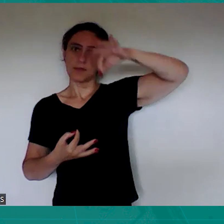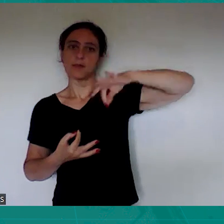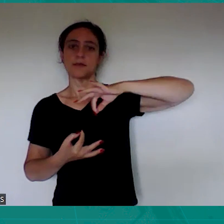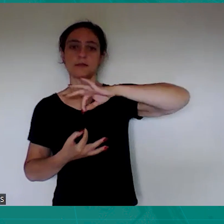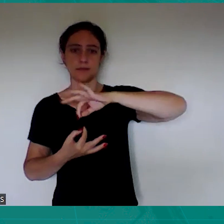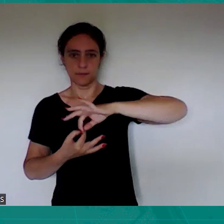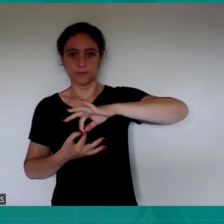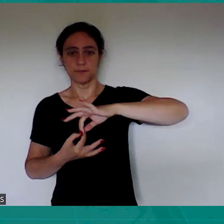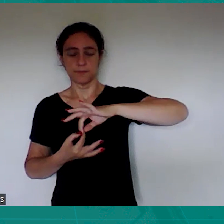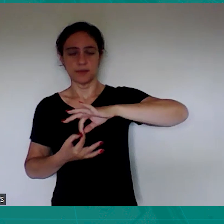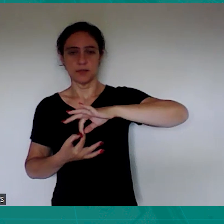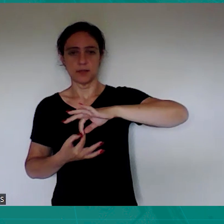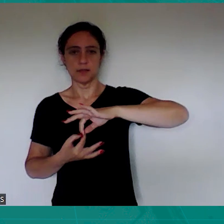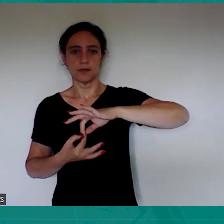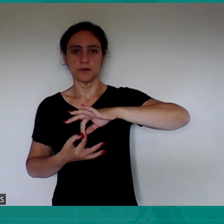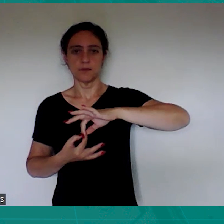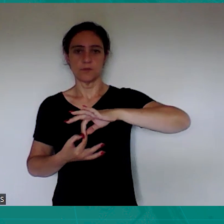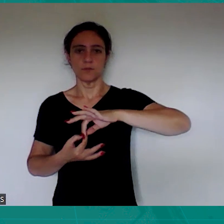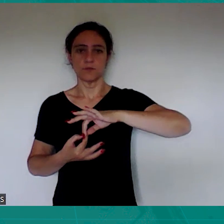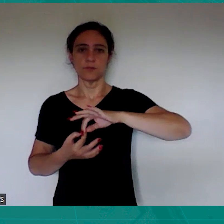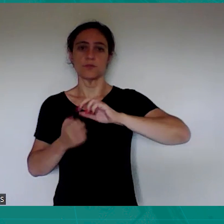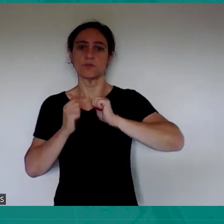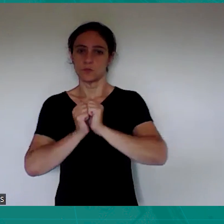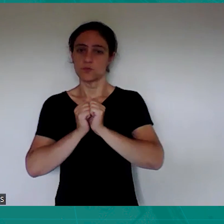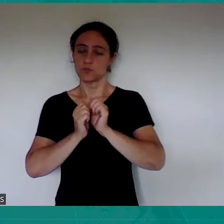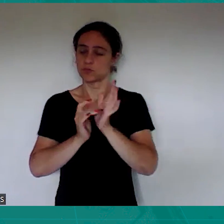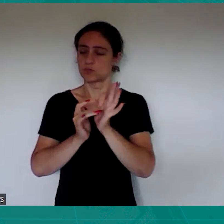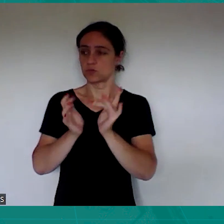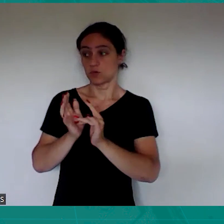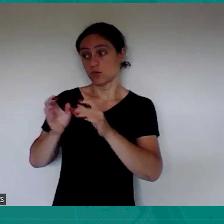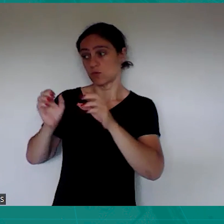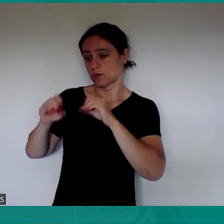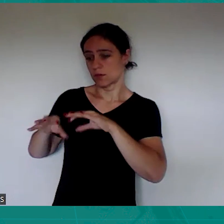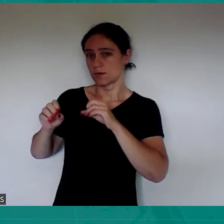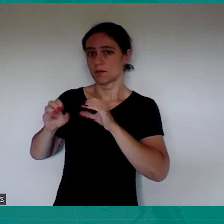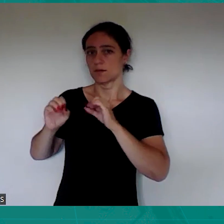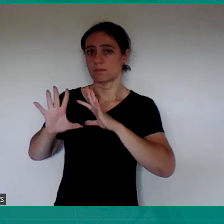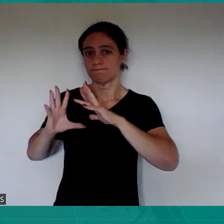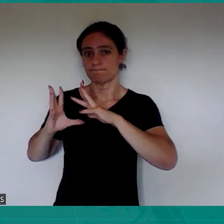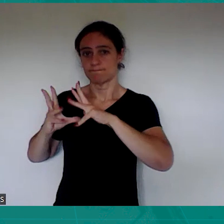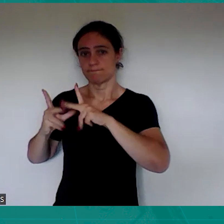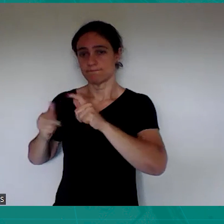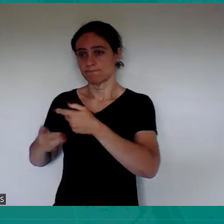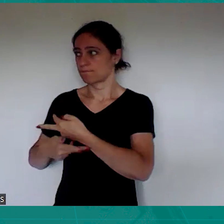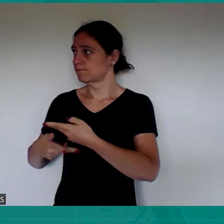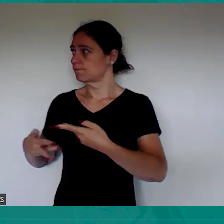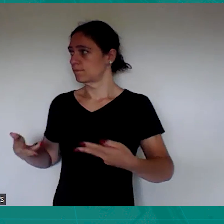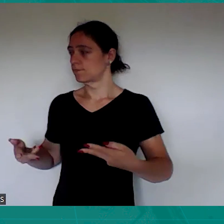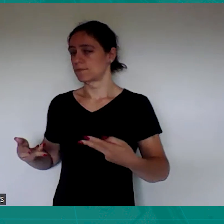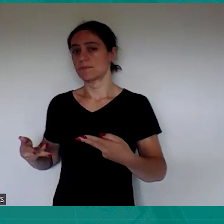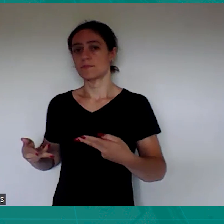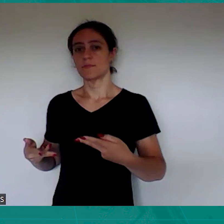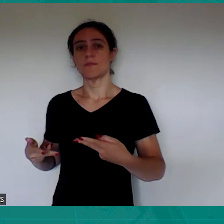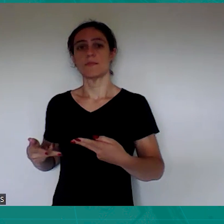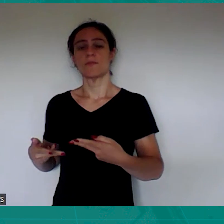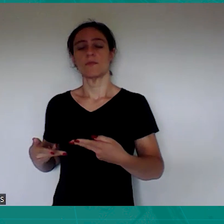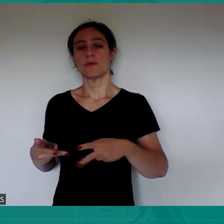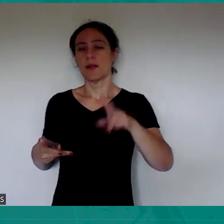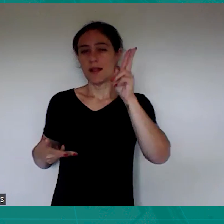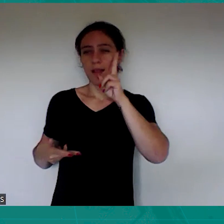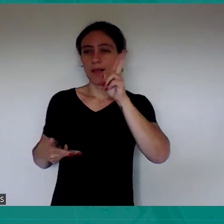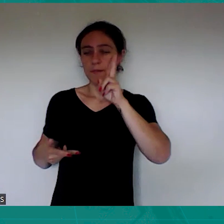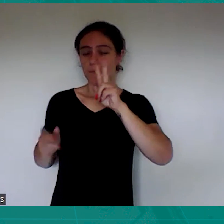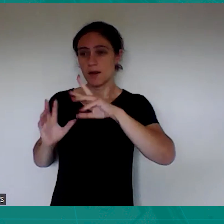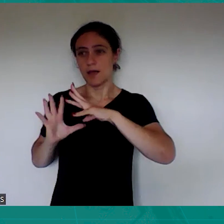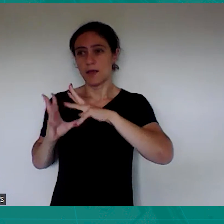meu nome, esse vos ensinará todas as coisas e vos fará lembrar de tudo o que